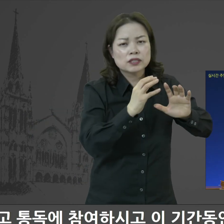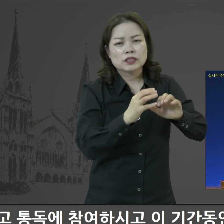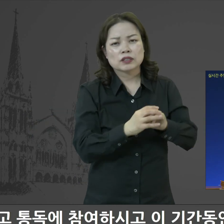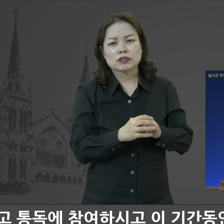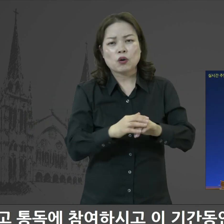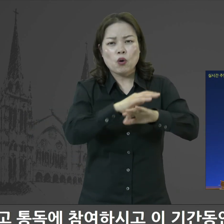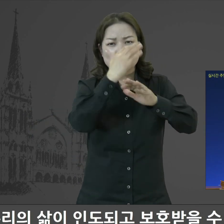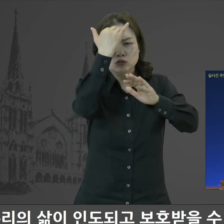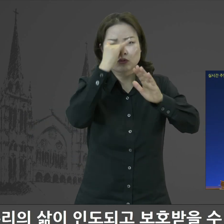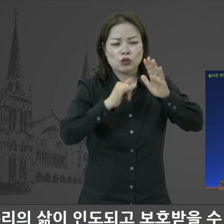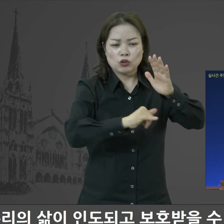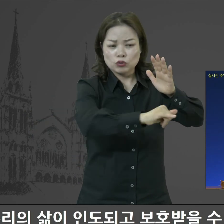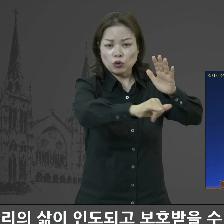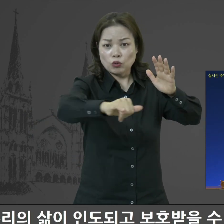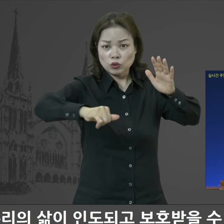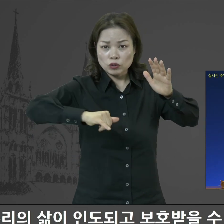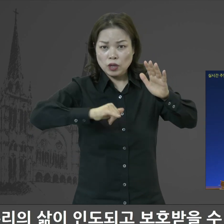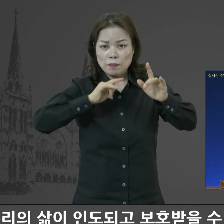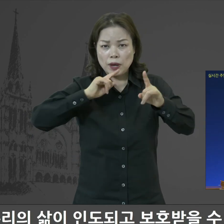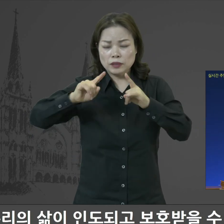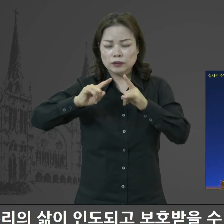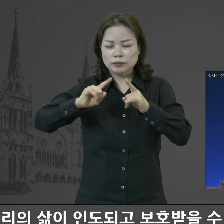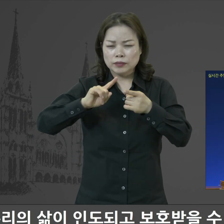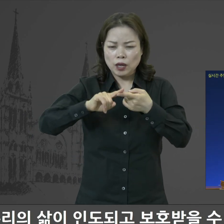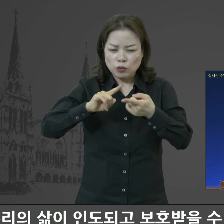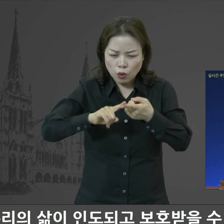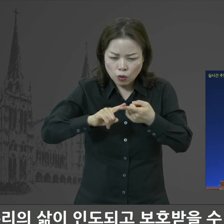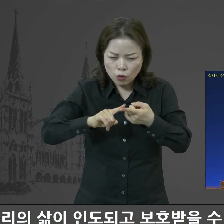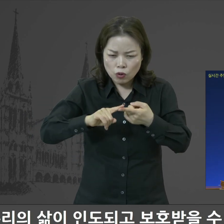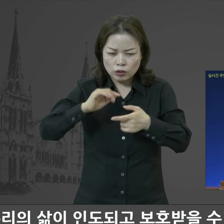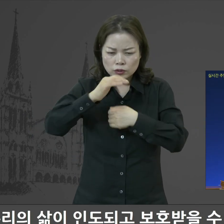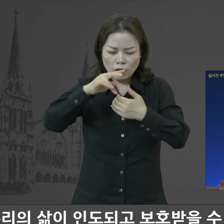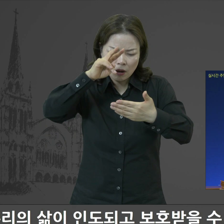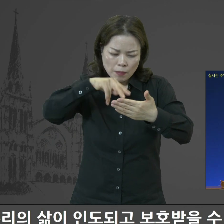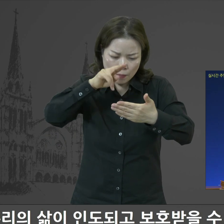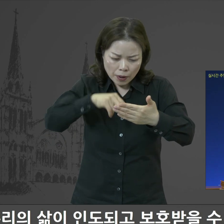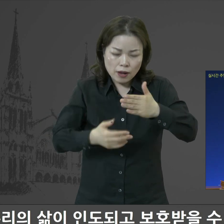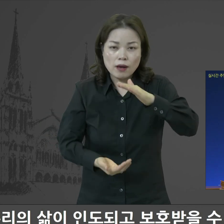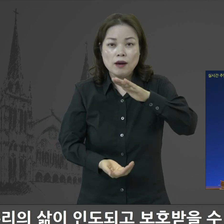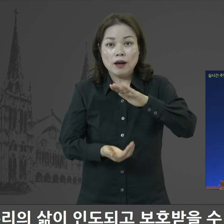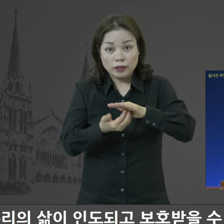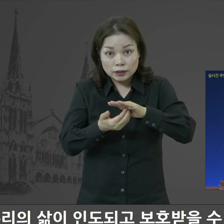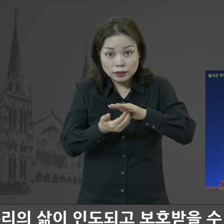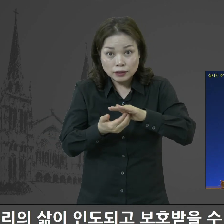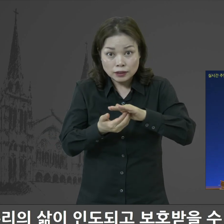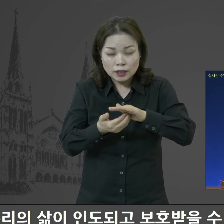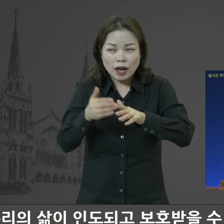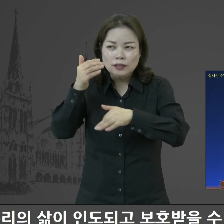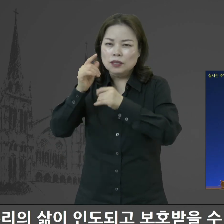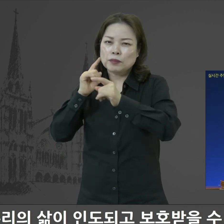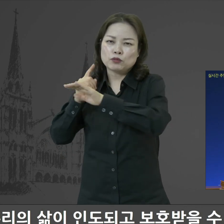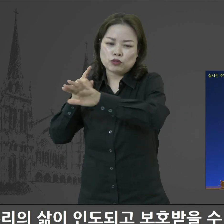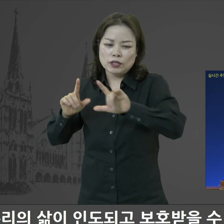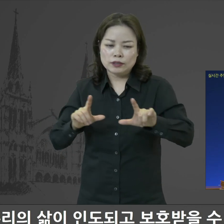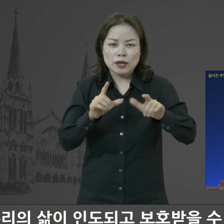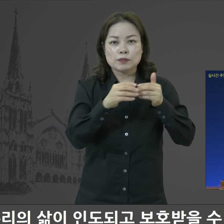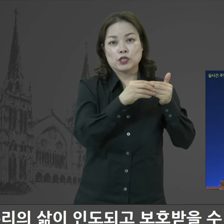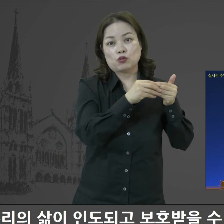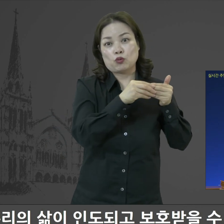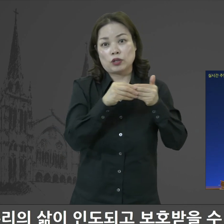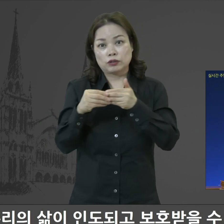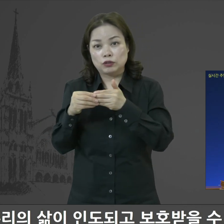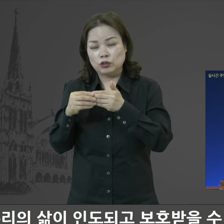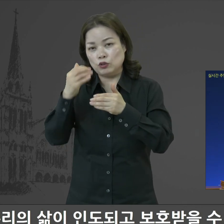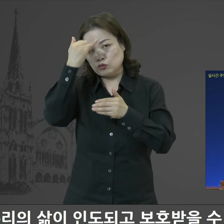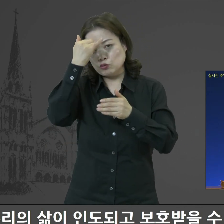우리 온 충현의 성도들이 그 말씀을 붙잡고 올 한 해 성경 통독을 하는 그 모습, 하나님의 말씀이 우리의 삶을 인도해가는